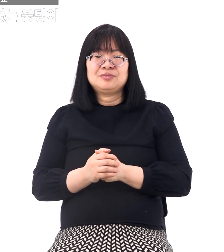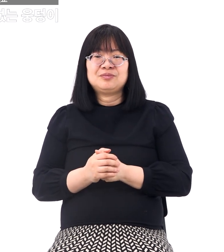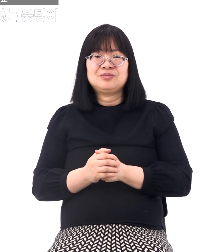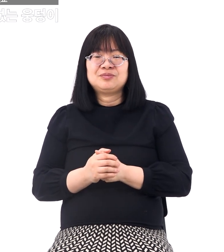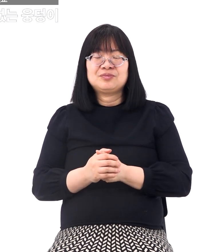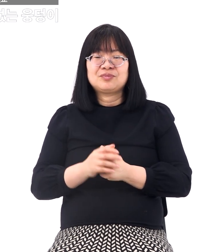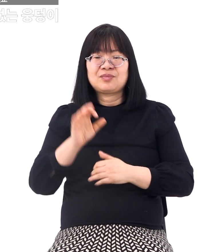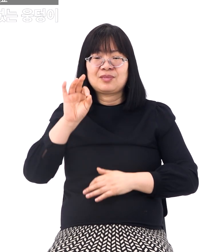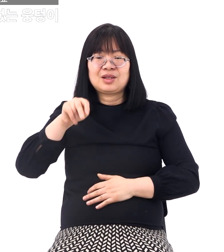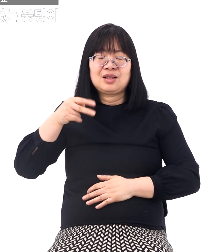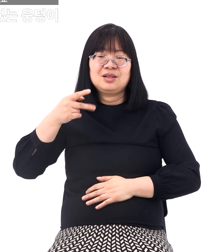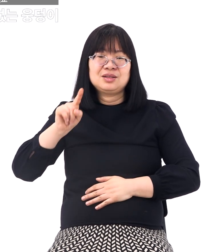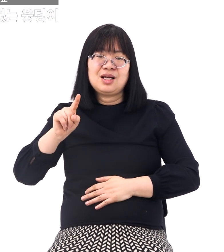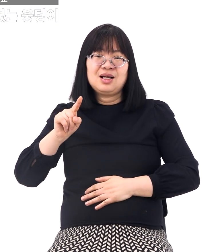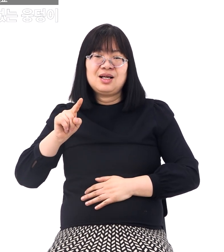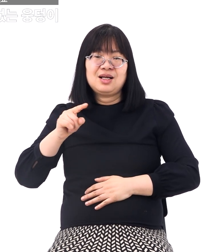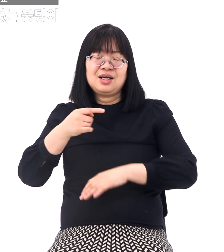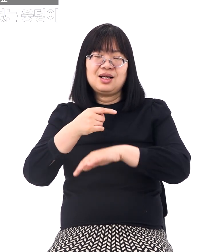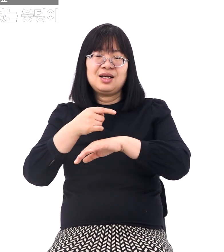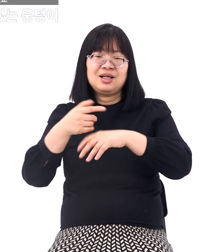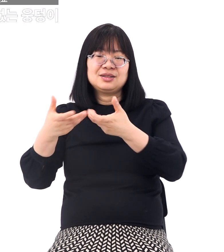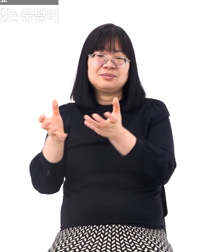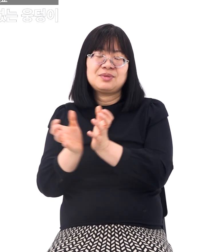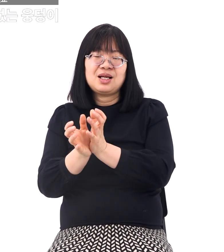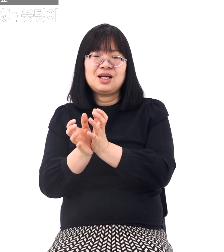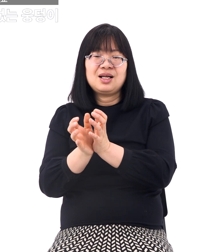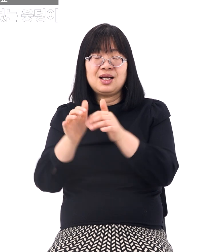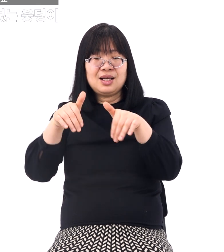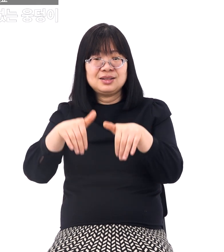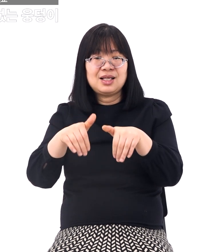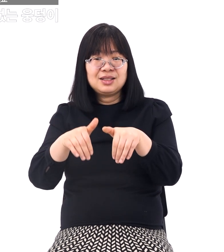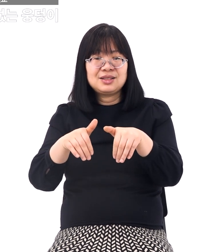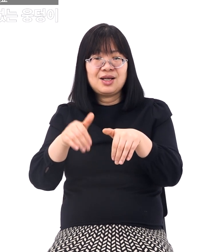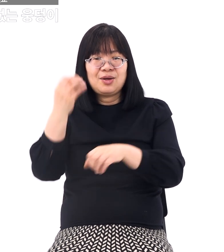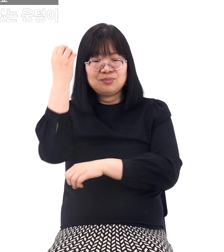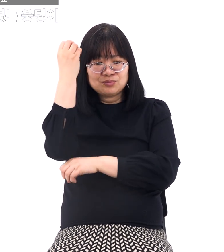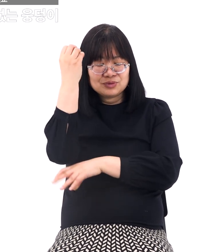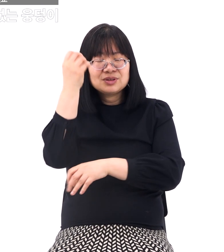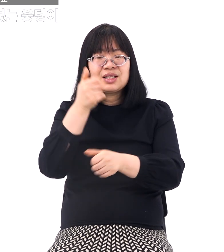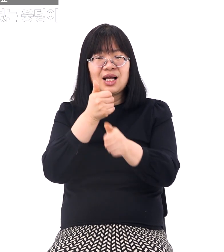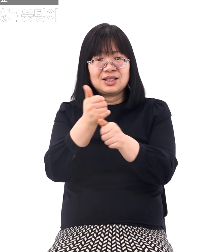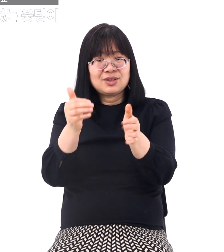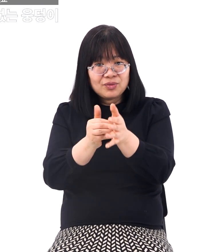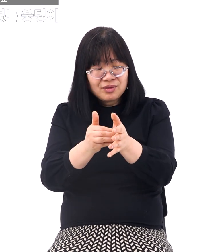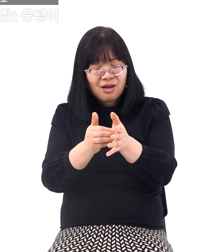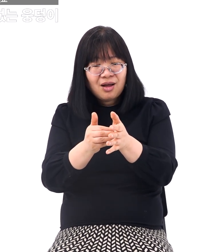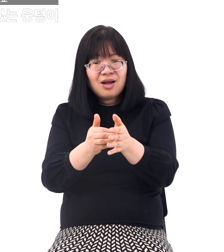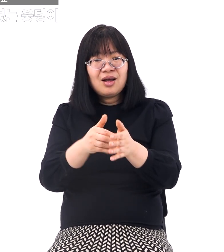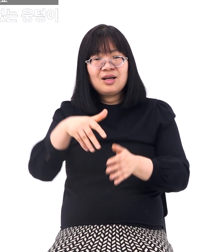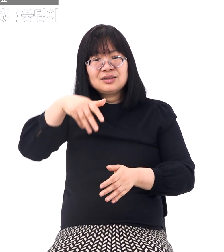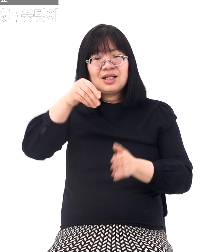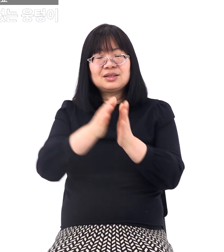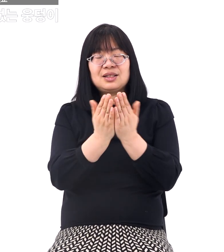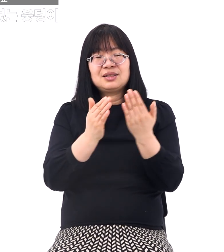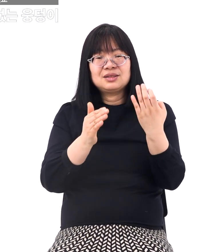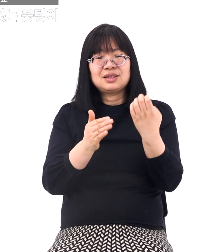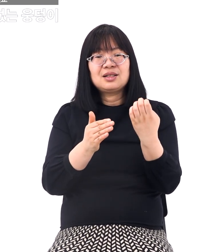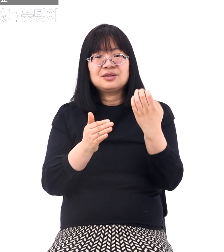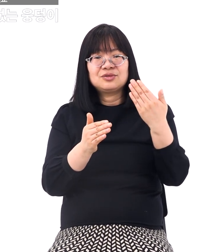유다 지파의 사자의 뿌리가 이겼다. 이게 창세기 49장에